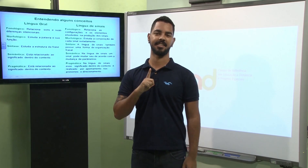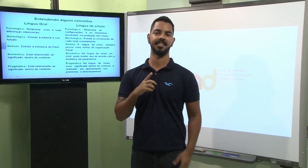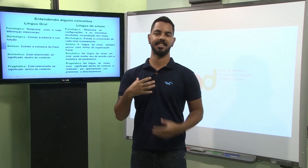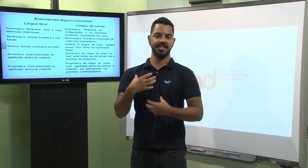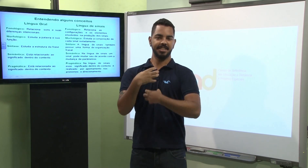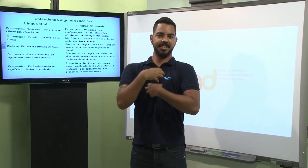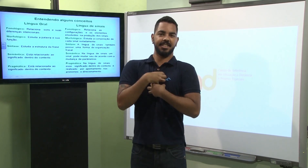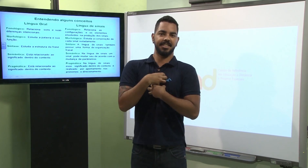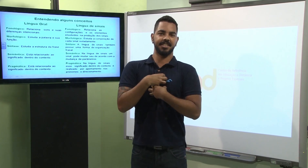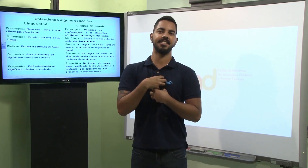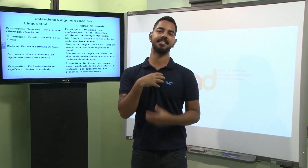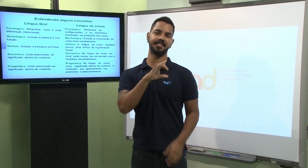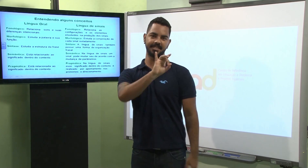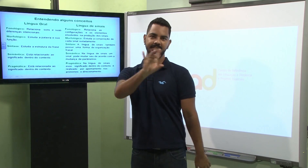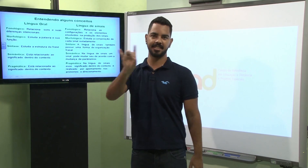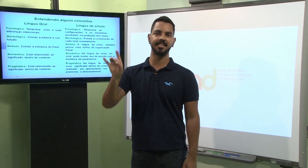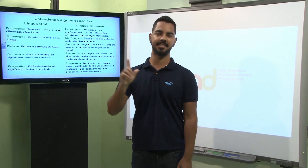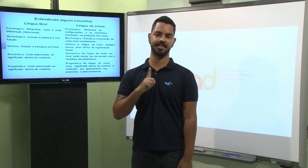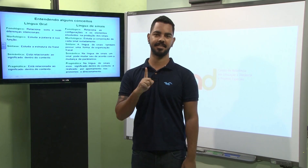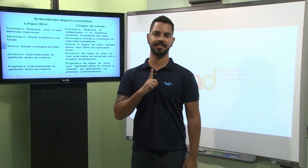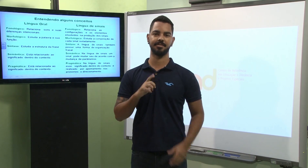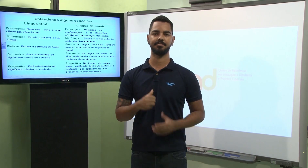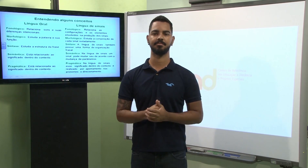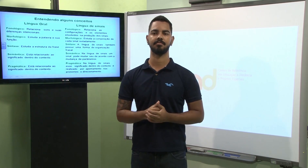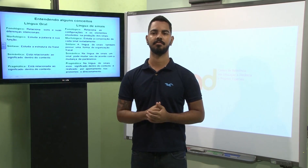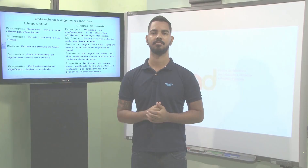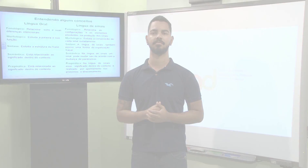primeiro conceito de linguística,